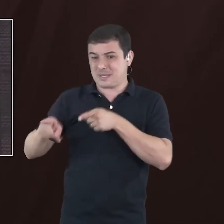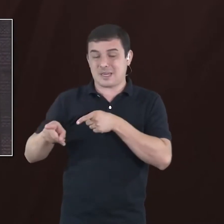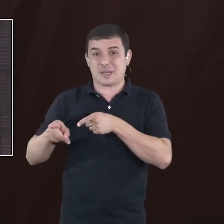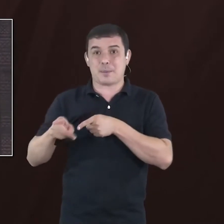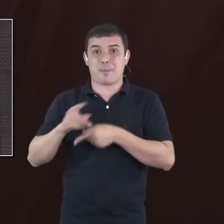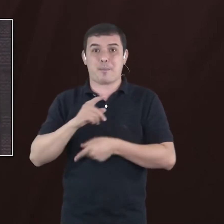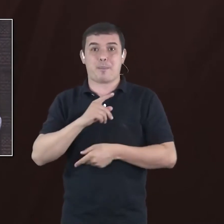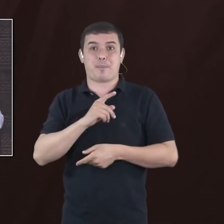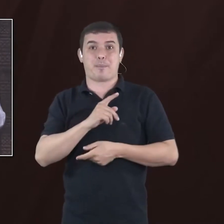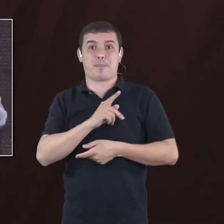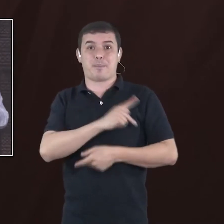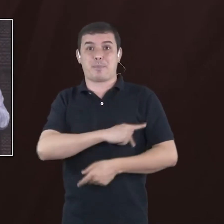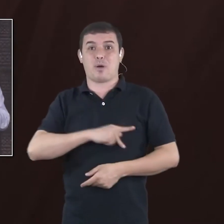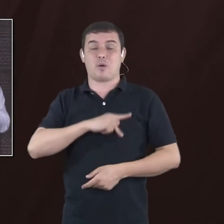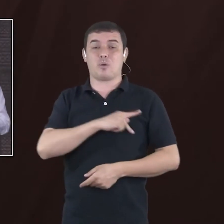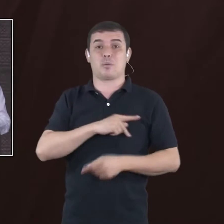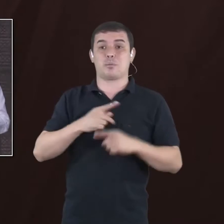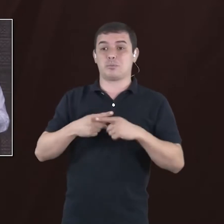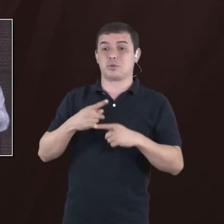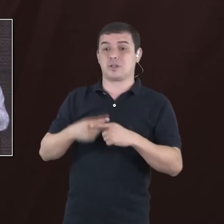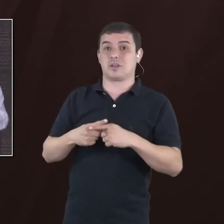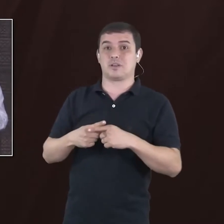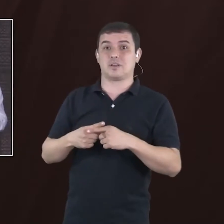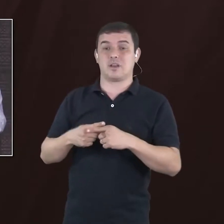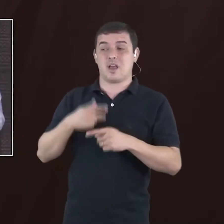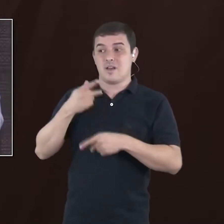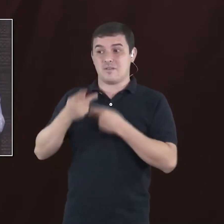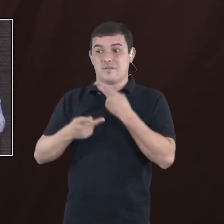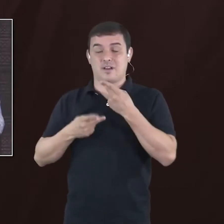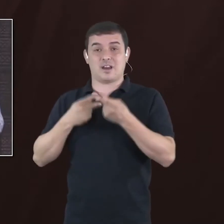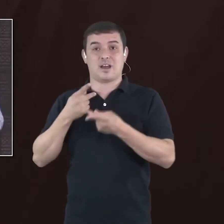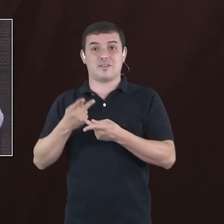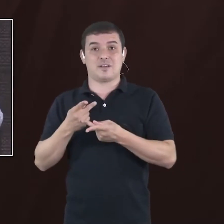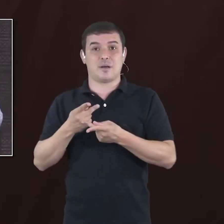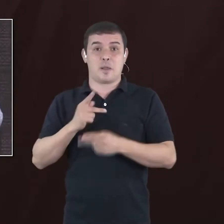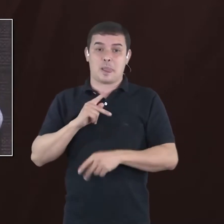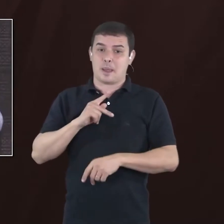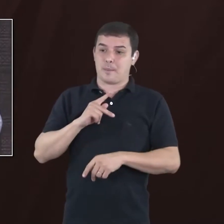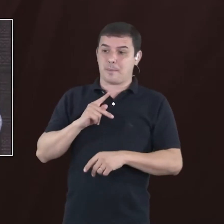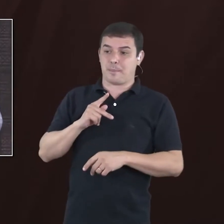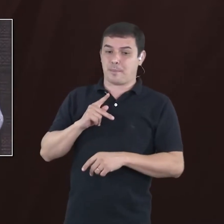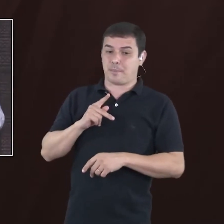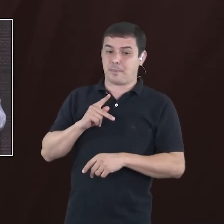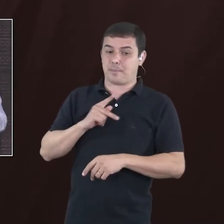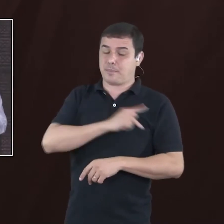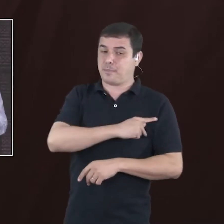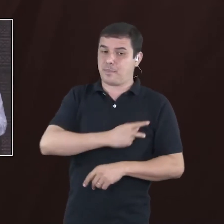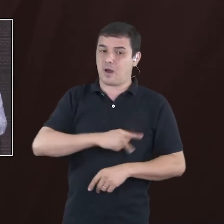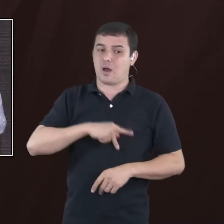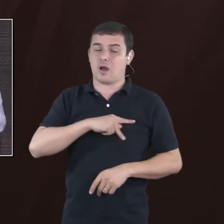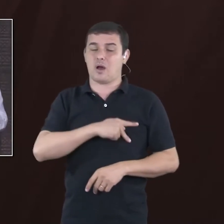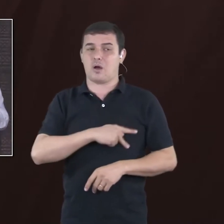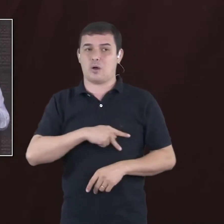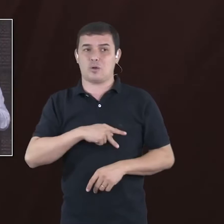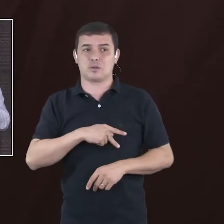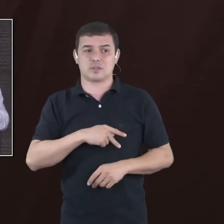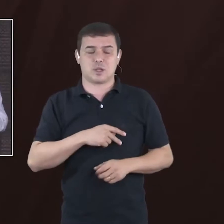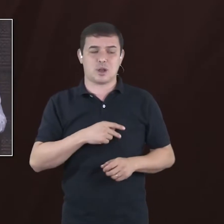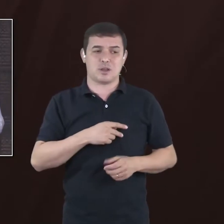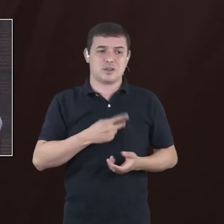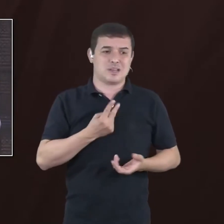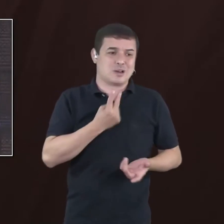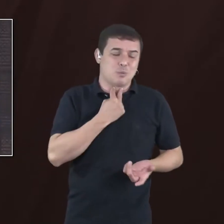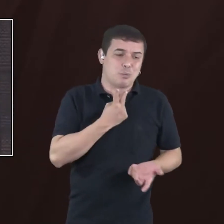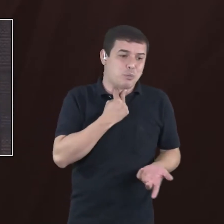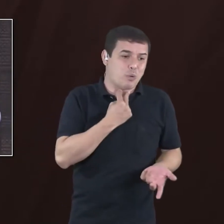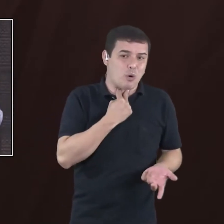Paulo, porque eles queriam dizer para o Paulo: Paulo, você não deveria pregar,